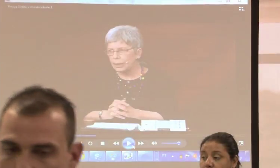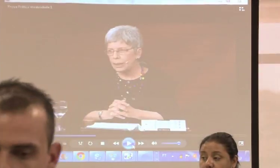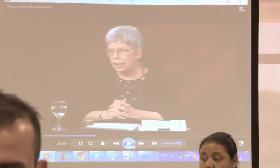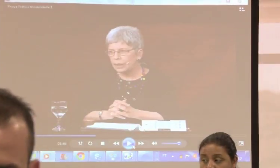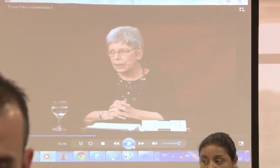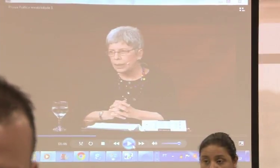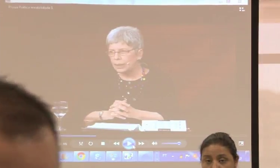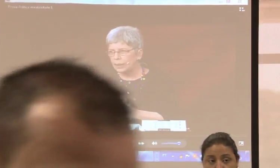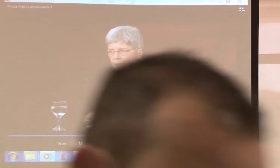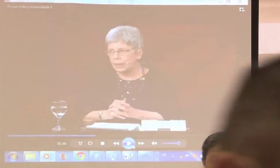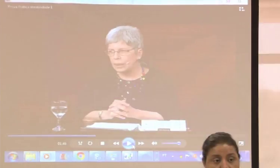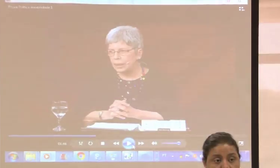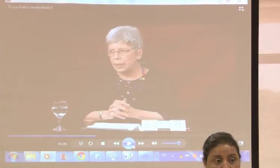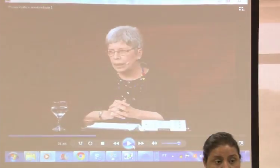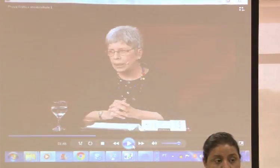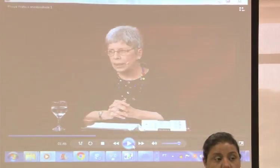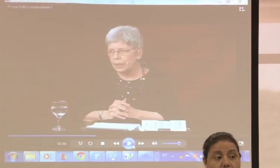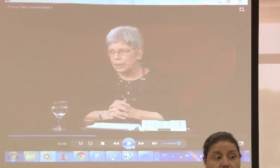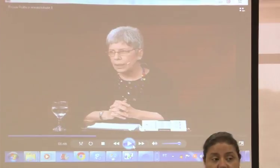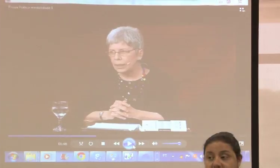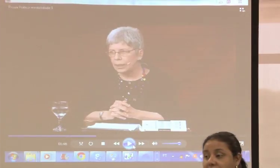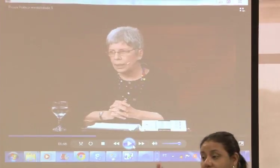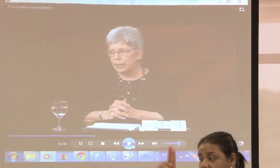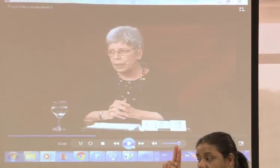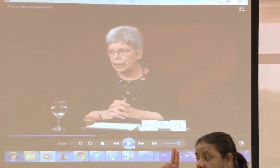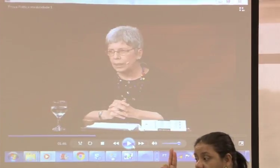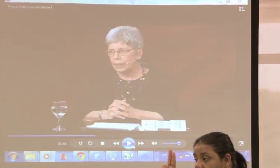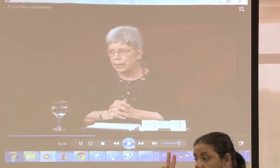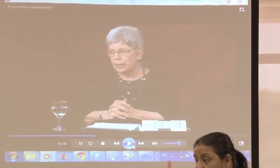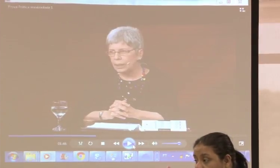tradutor para a universidade.